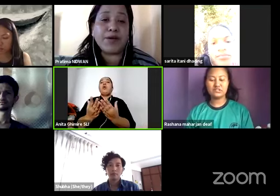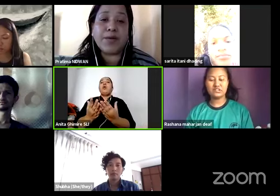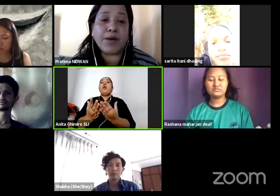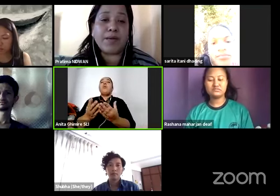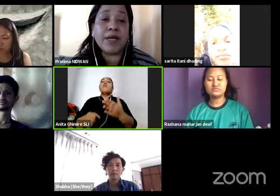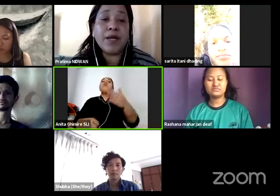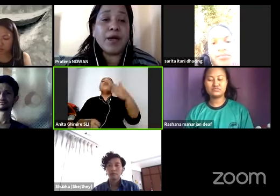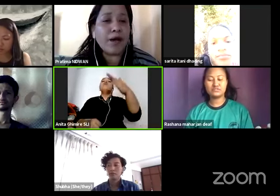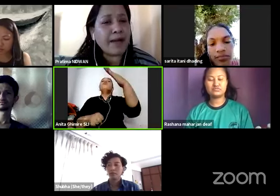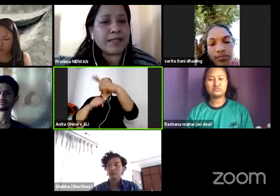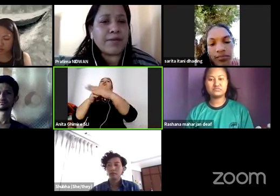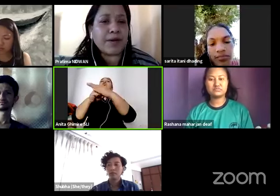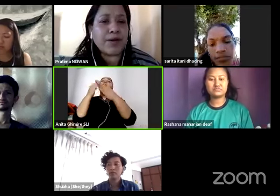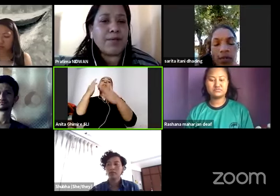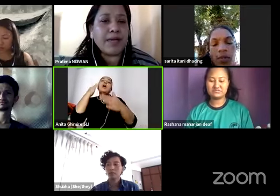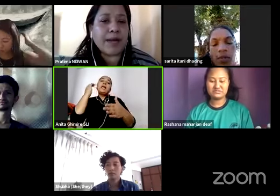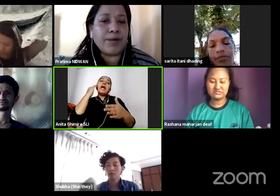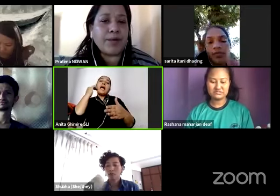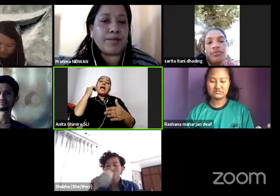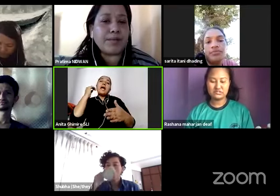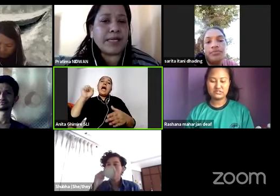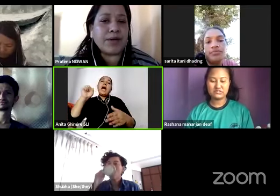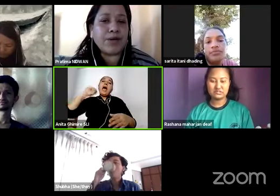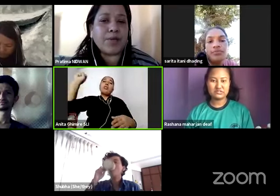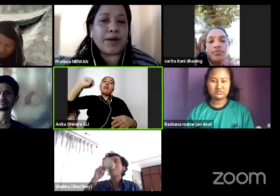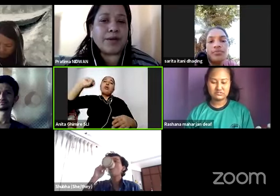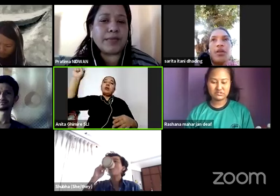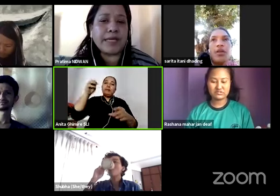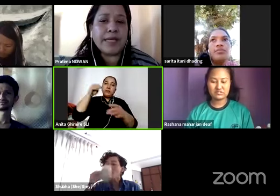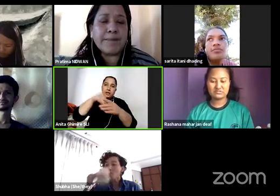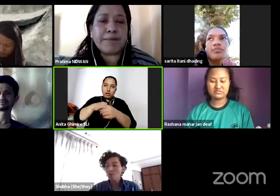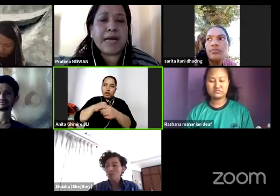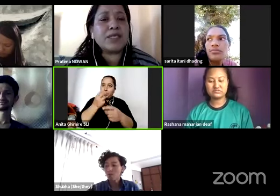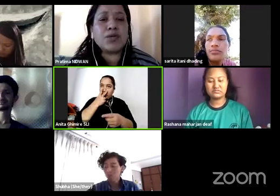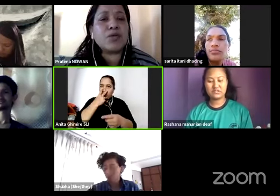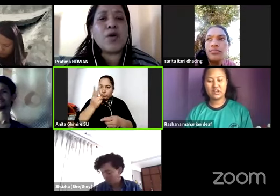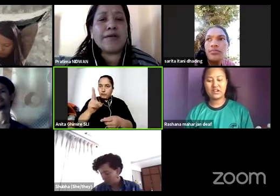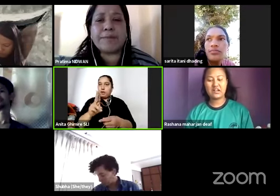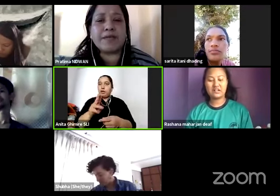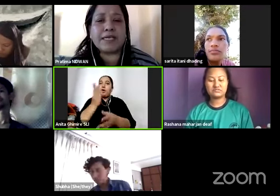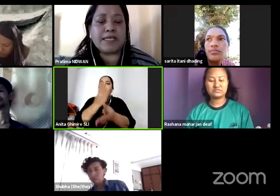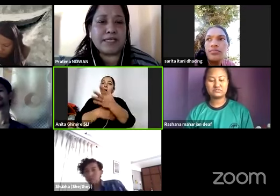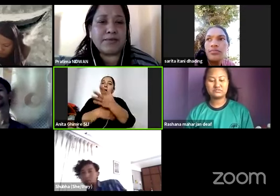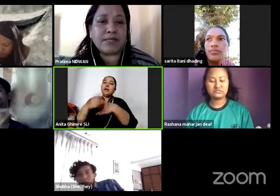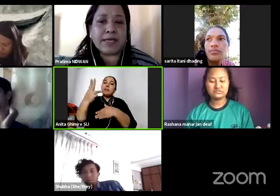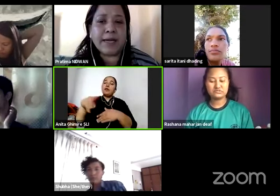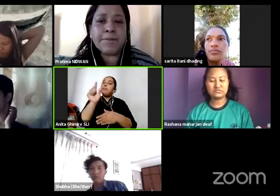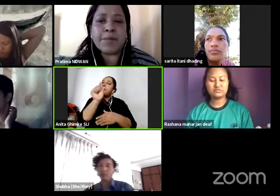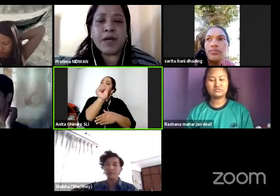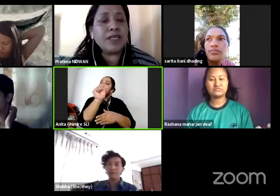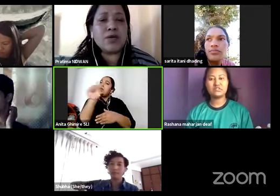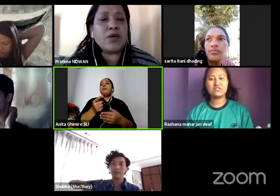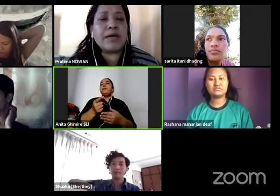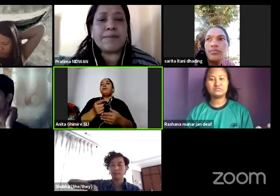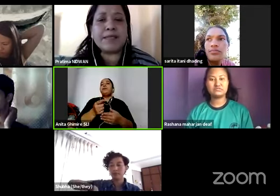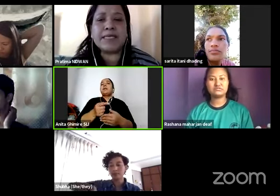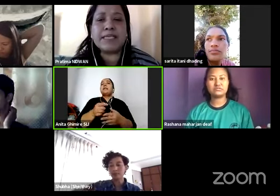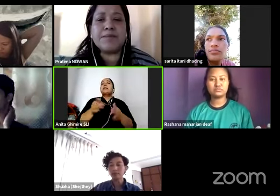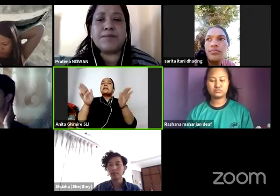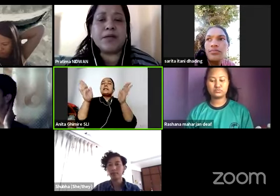यो हेर्नुभयो भने अपाङ्गता भएको महिलाको विषयहरू भनेको चाहिँ प्रायः जसो टोकन रिप्रेजेन्टेटिभ हुन्छ के, अनि